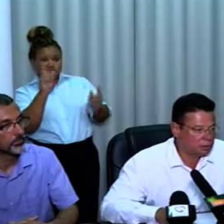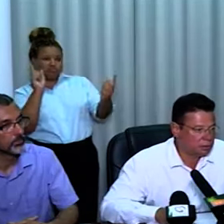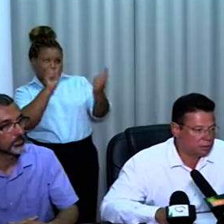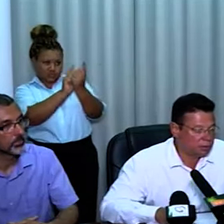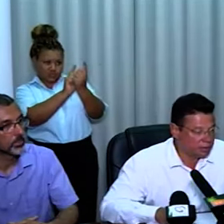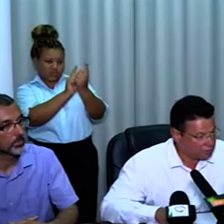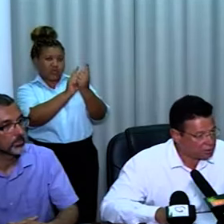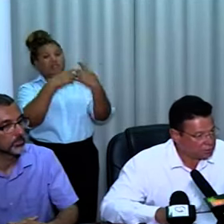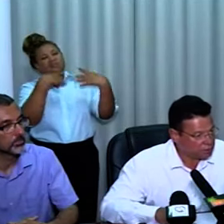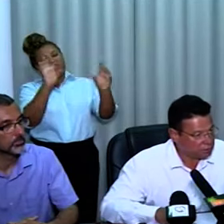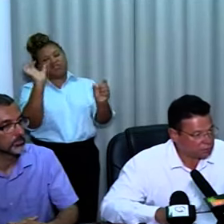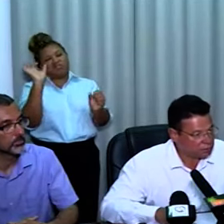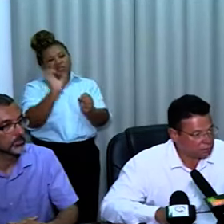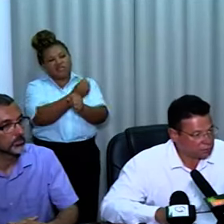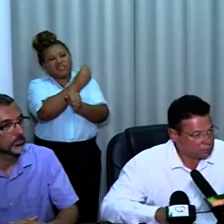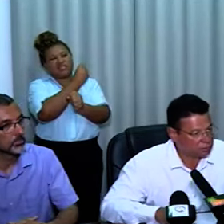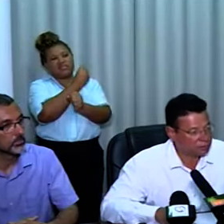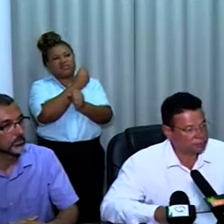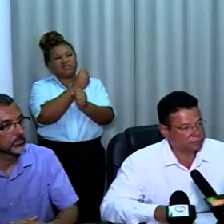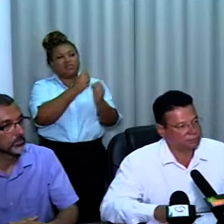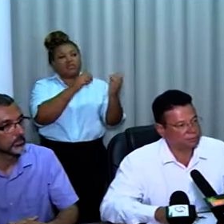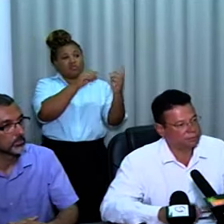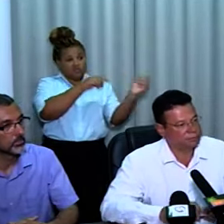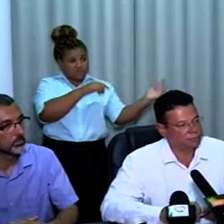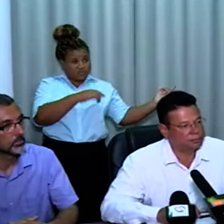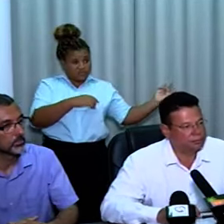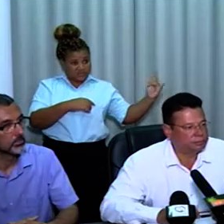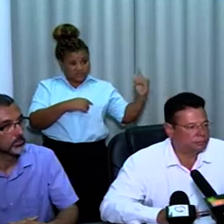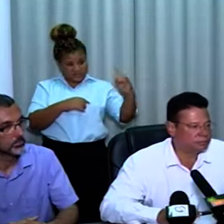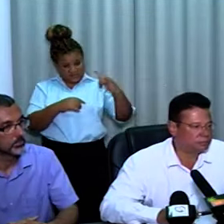qui demander. Définitivement. Ok.